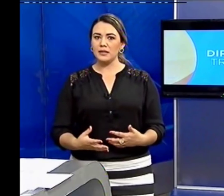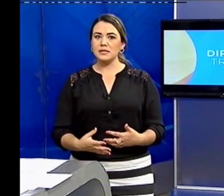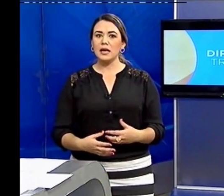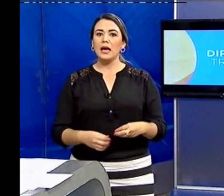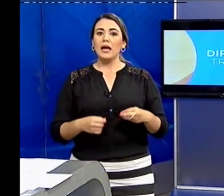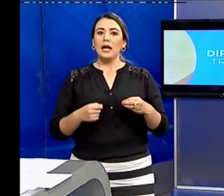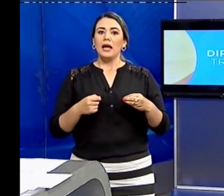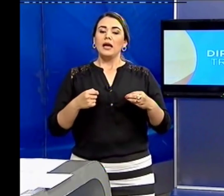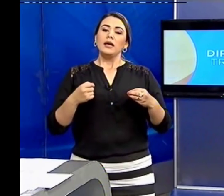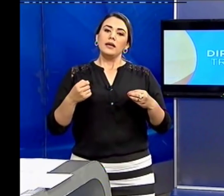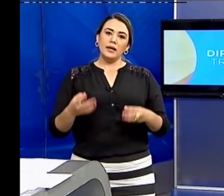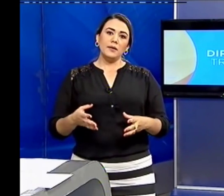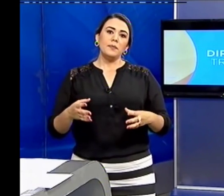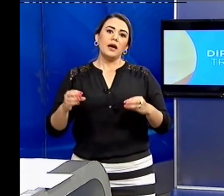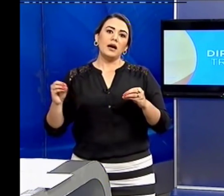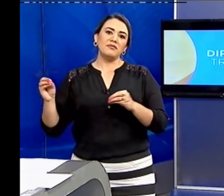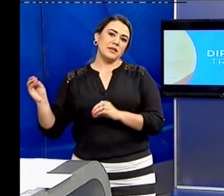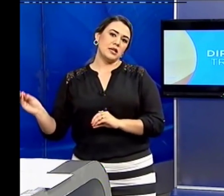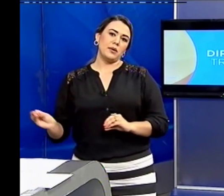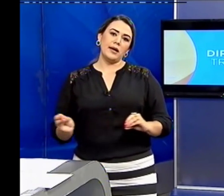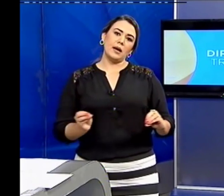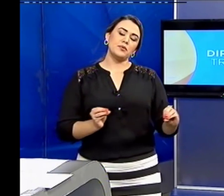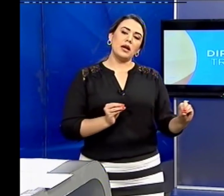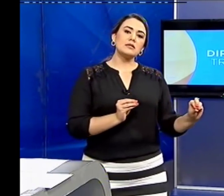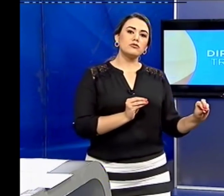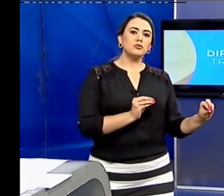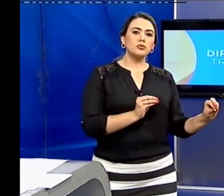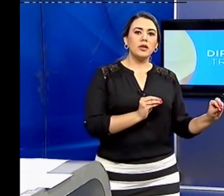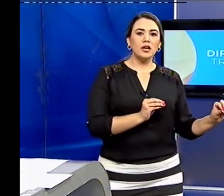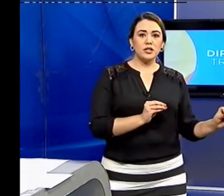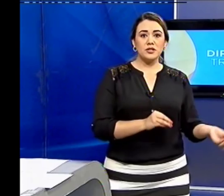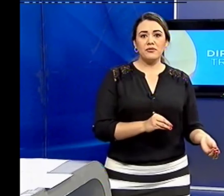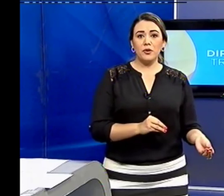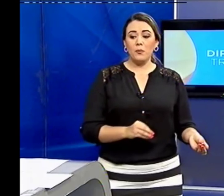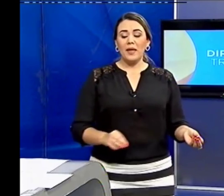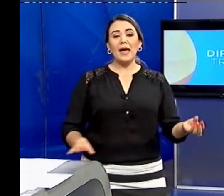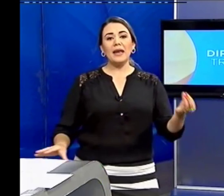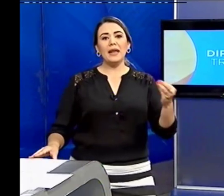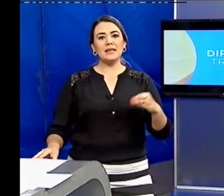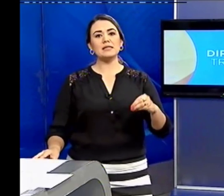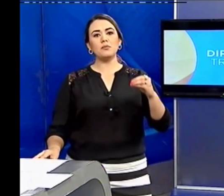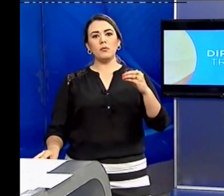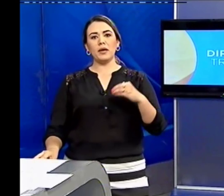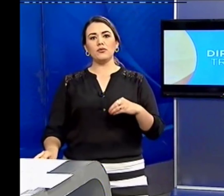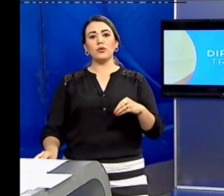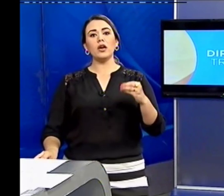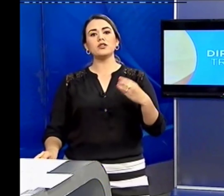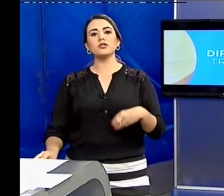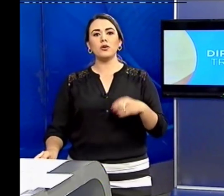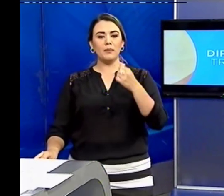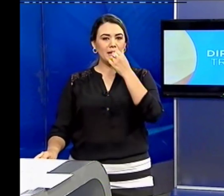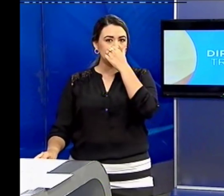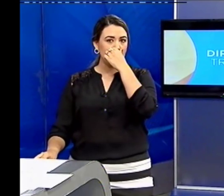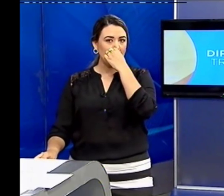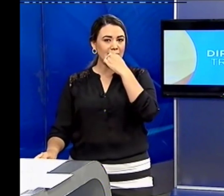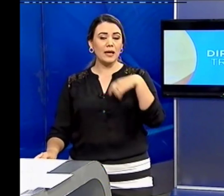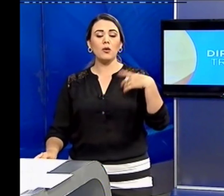máquinas. E, fazendo uma recapitulação de tudo que a gente viu, é nesse momento que a gente começa a ter